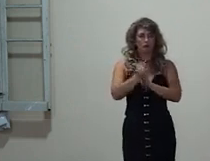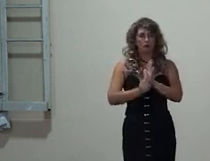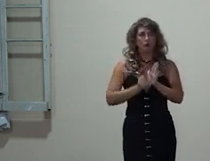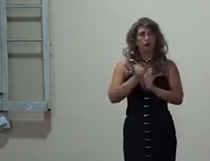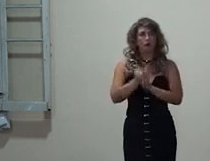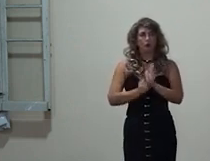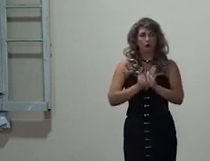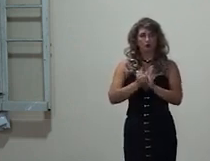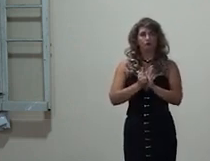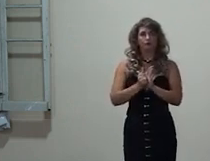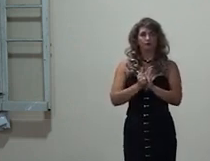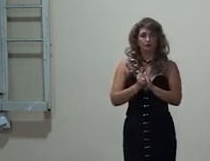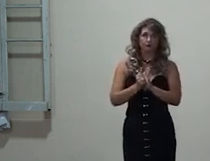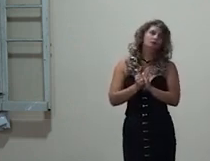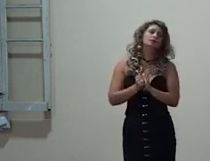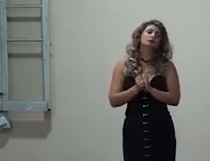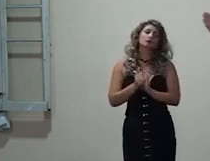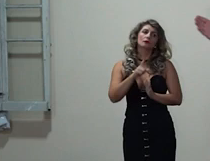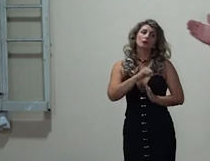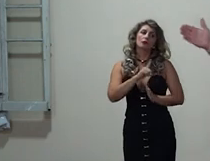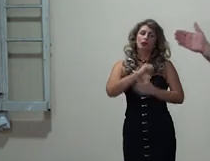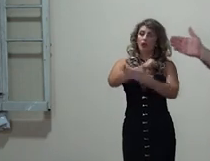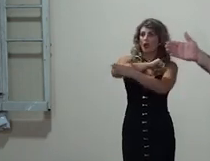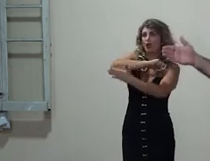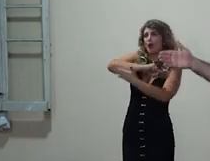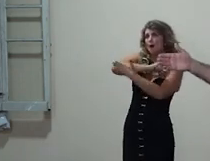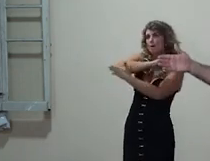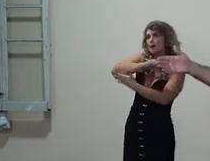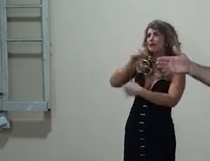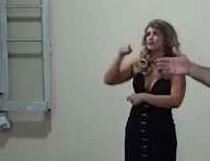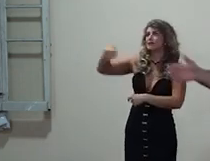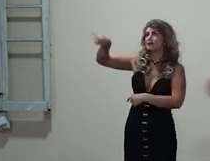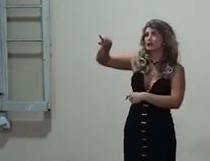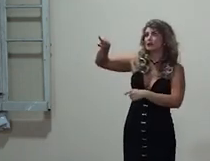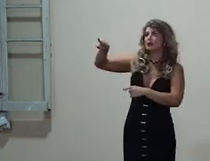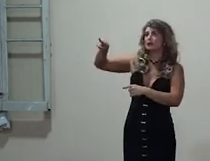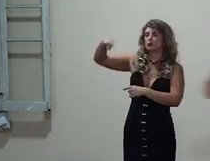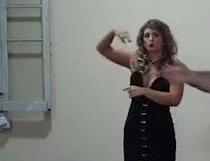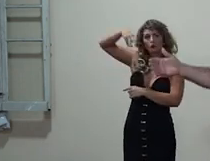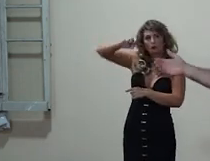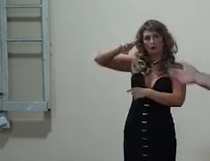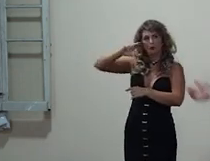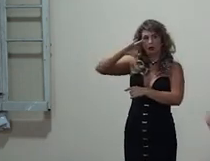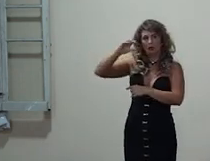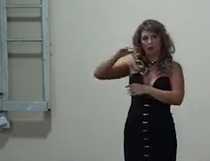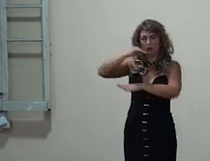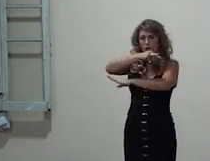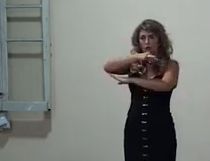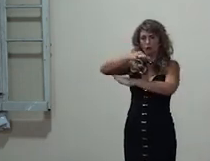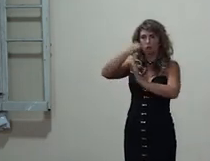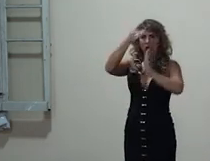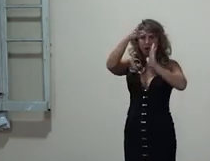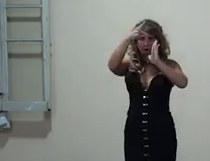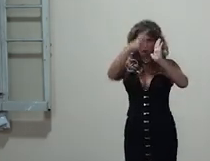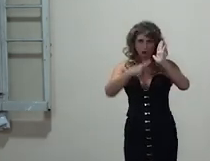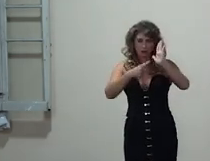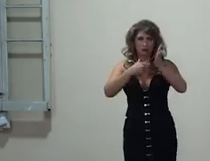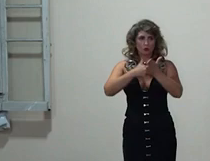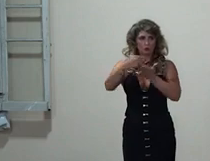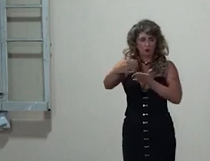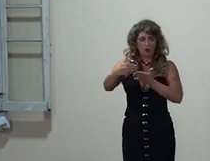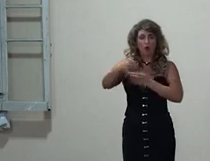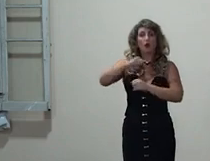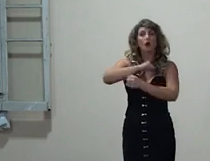bastante desfiguradas. Mas é a praça aqui do mercado, aquele projeto inicial que foi feito, a Praça da